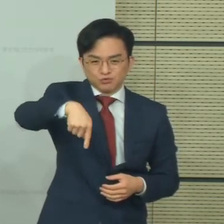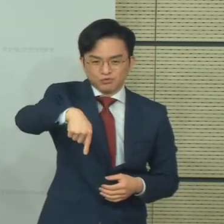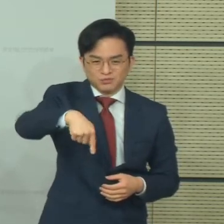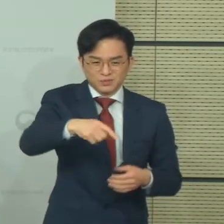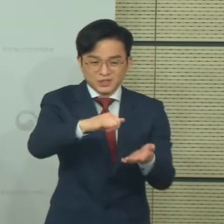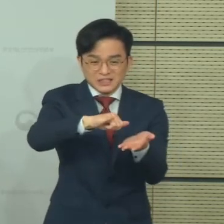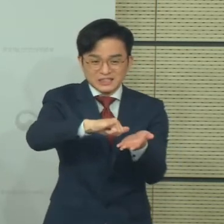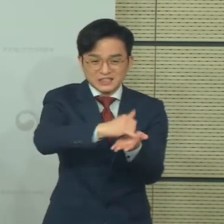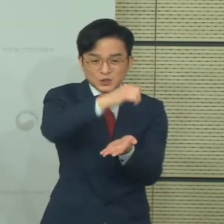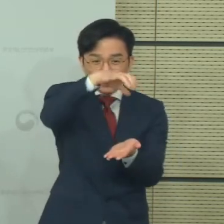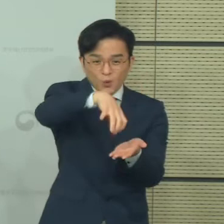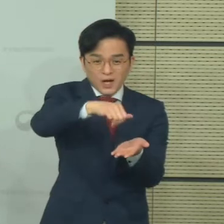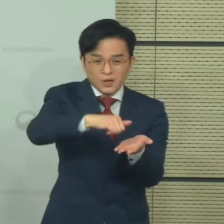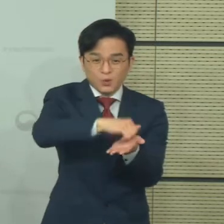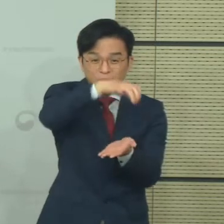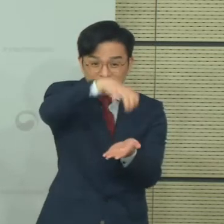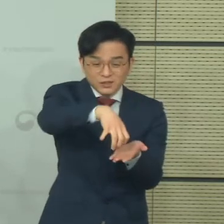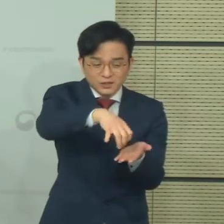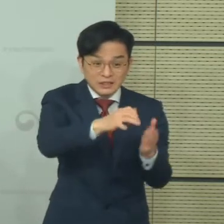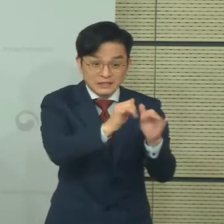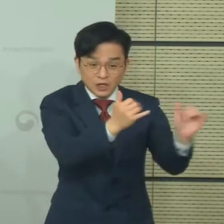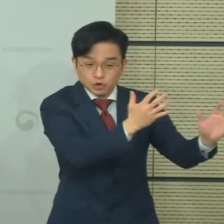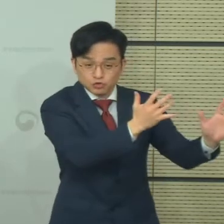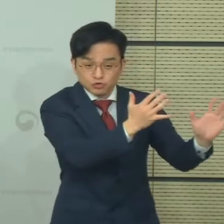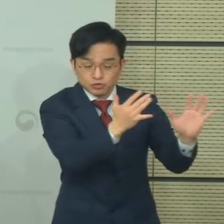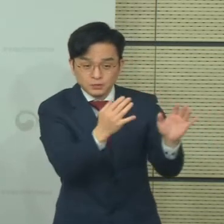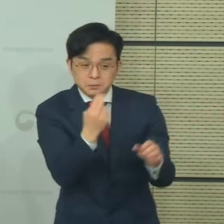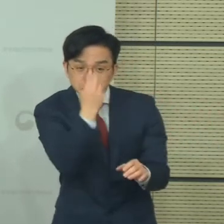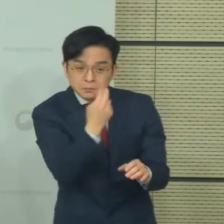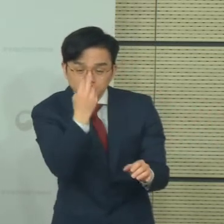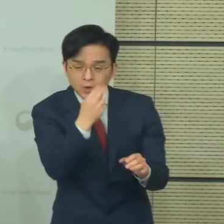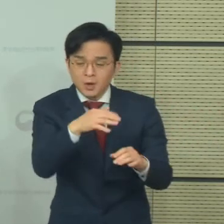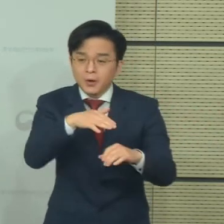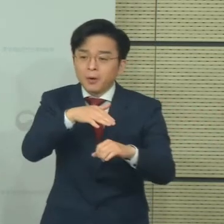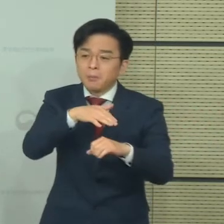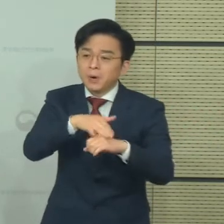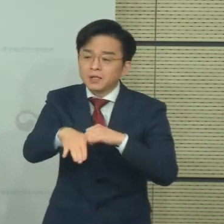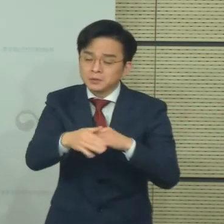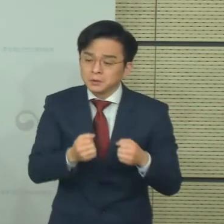도입되는 것인지에 대한 자세한 설명을 부탁드립니다.